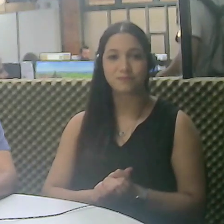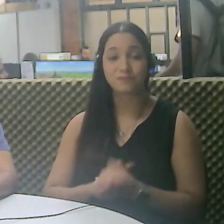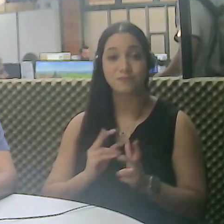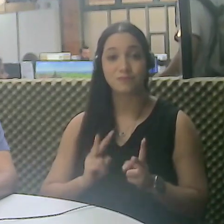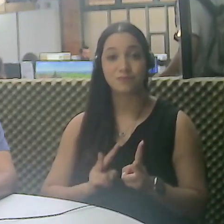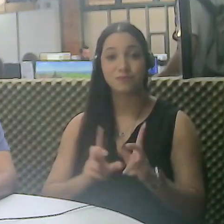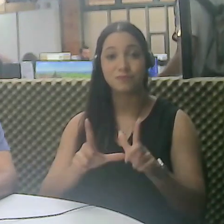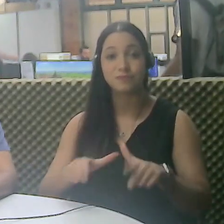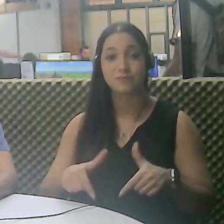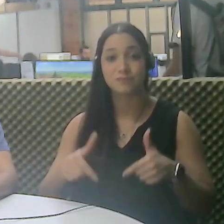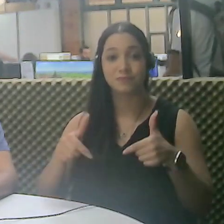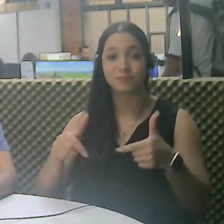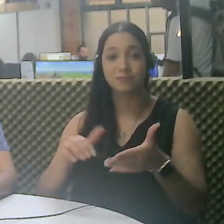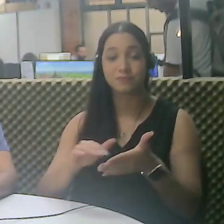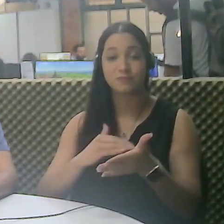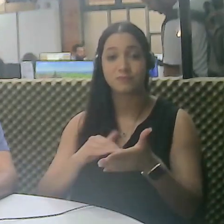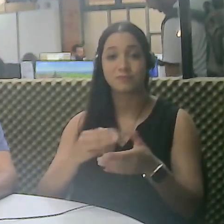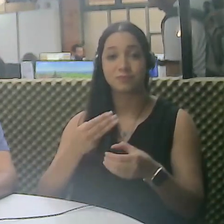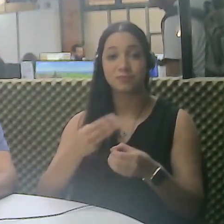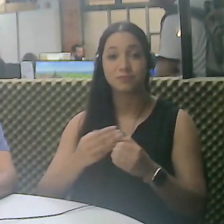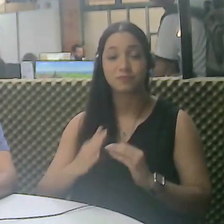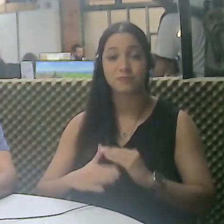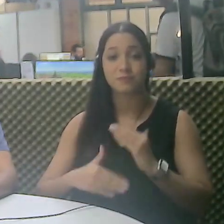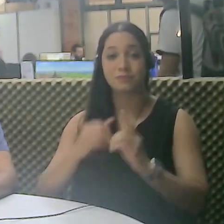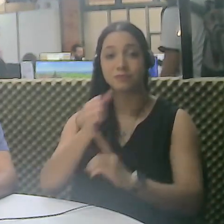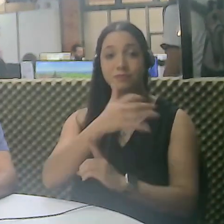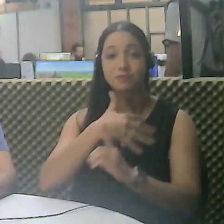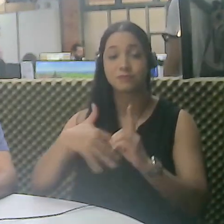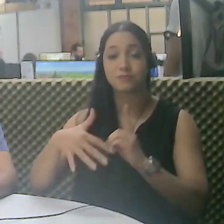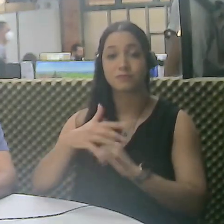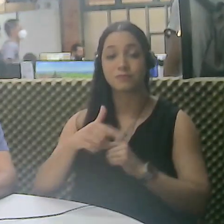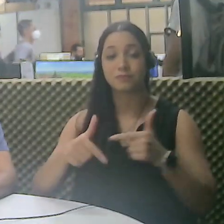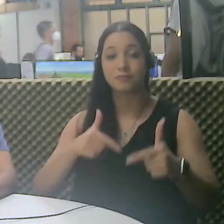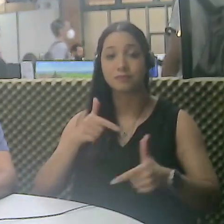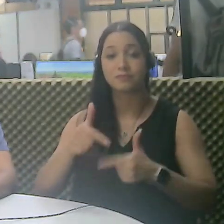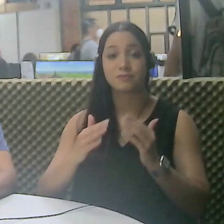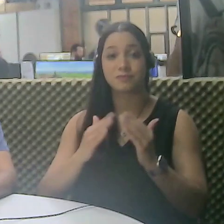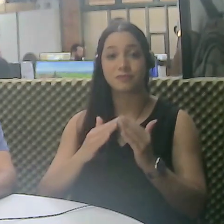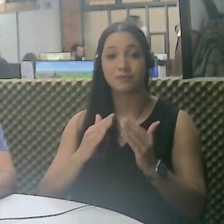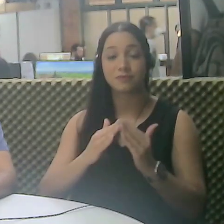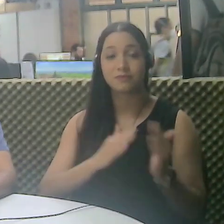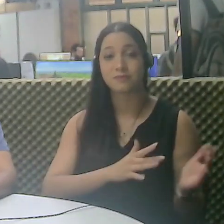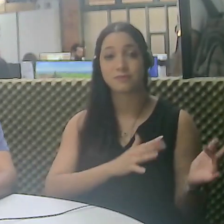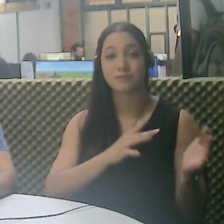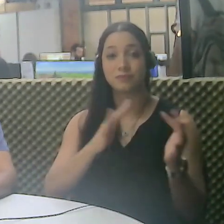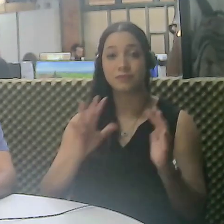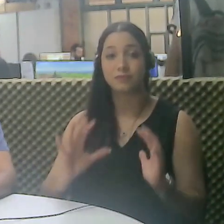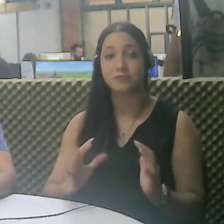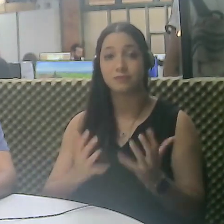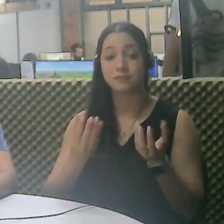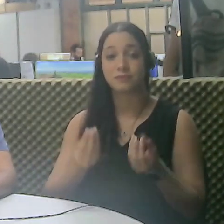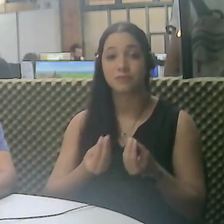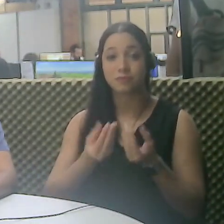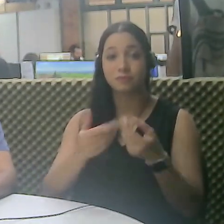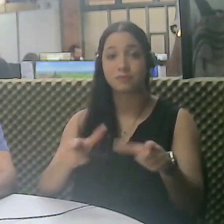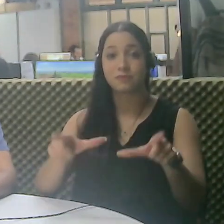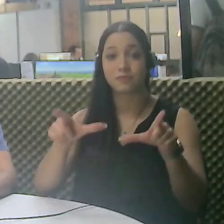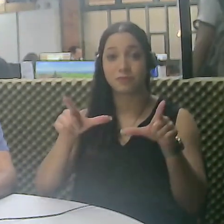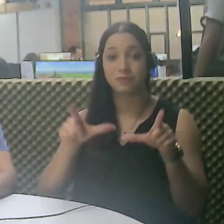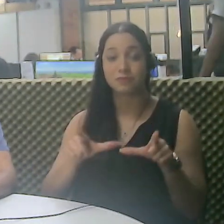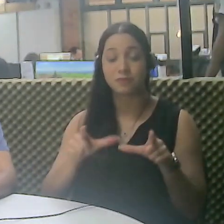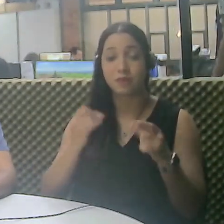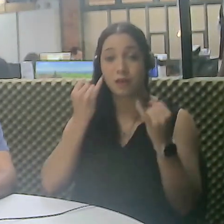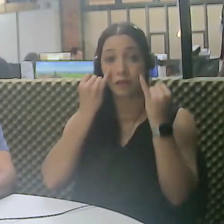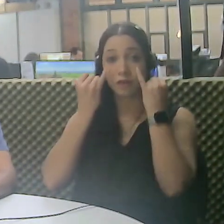Continuando com as ações da Secretaria Municipal de Desenvolvimento Social, Trabalho e Habitação, durante o evento de entrega dos certificados, outros